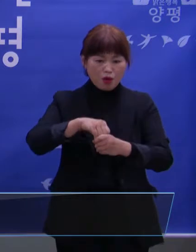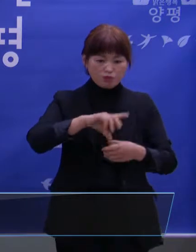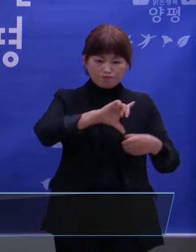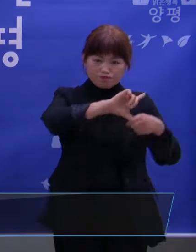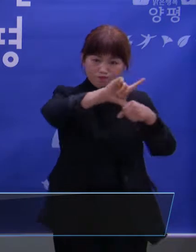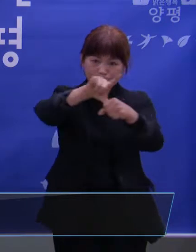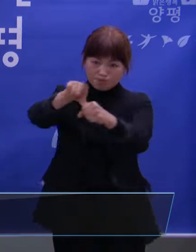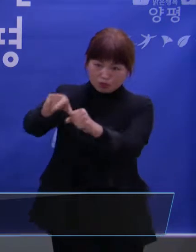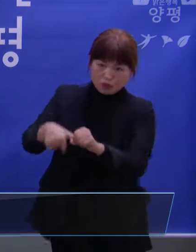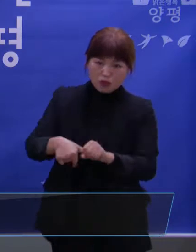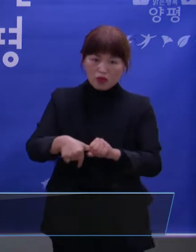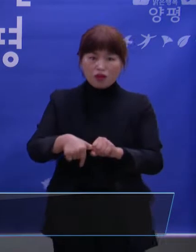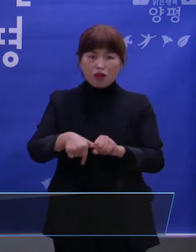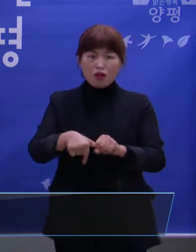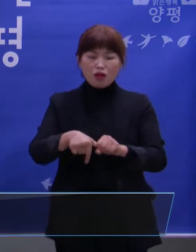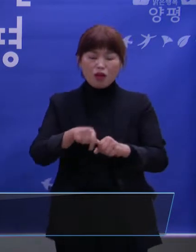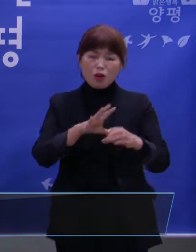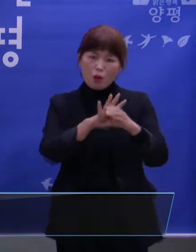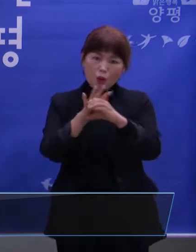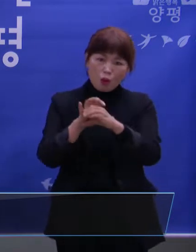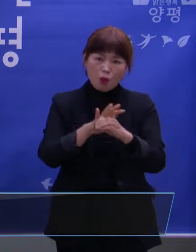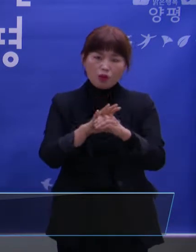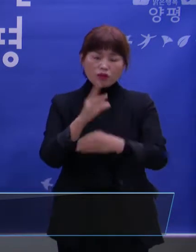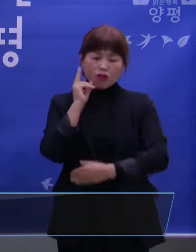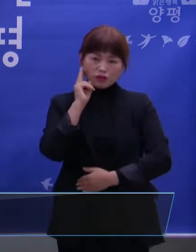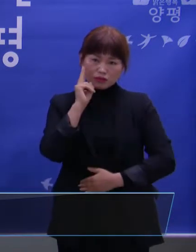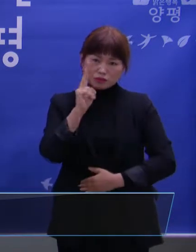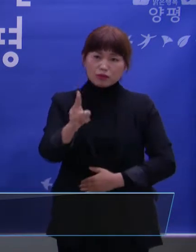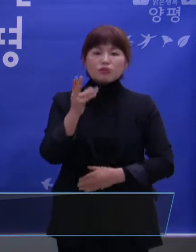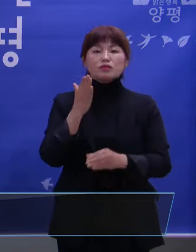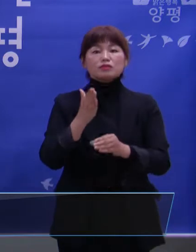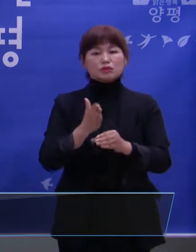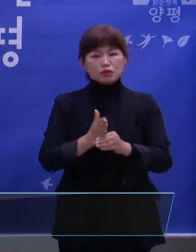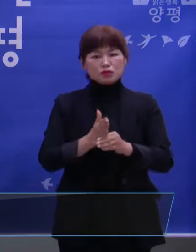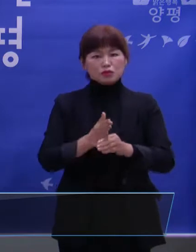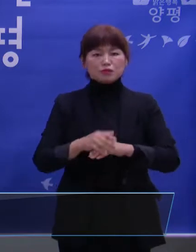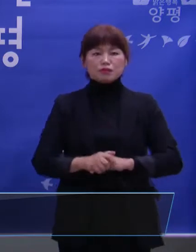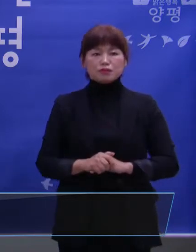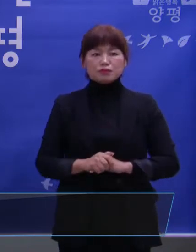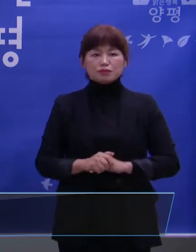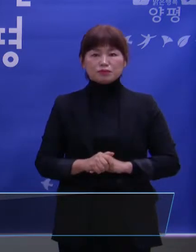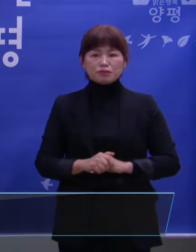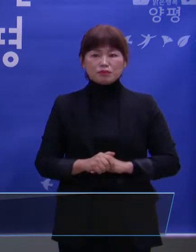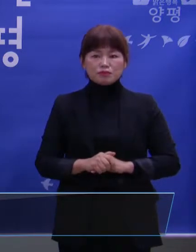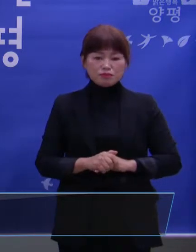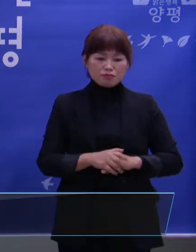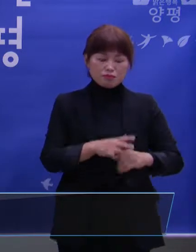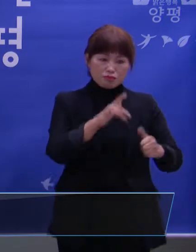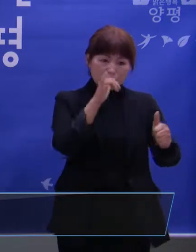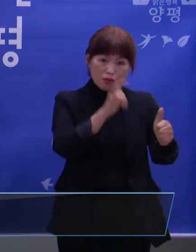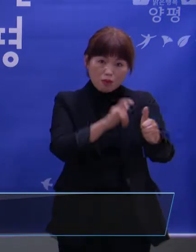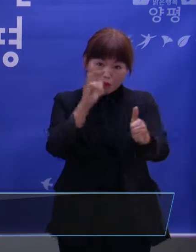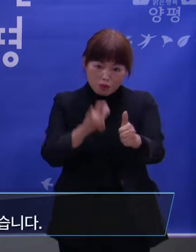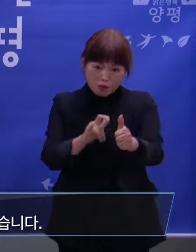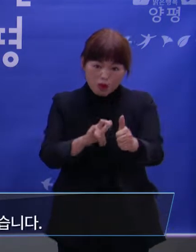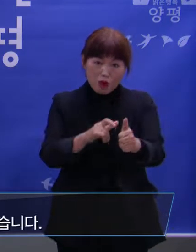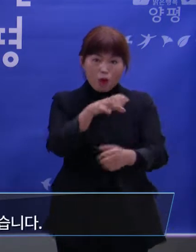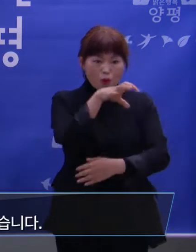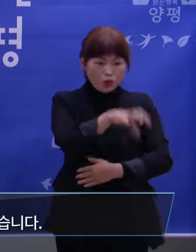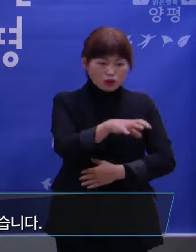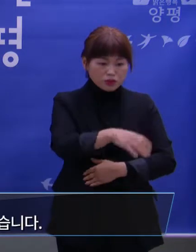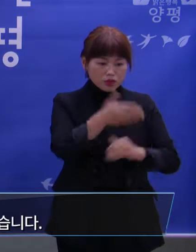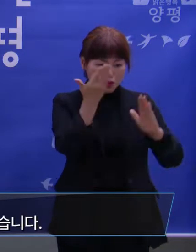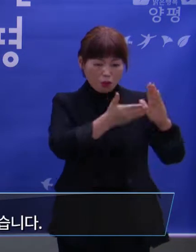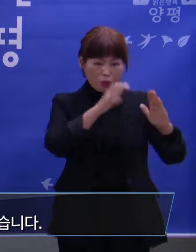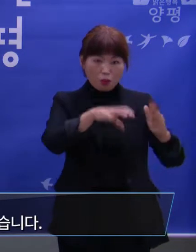상황이 매우 심각합니다. 최근에 감염 사례가 공공장소보다는 가족